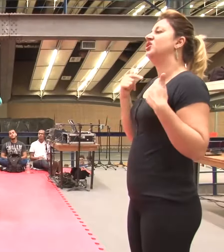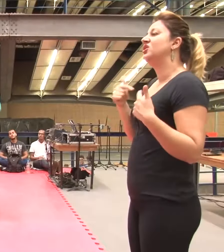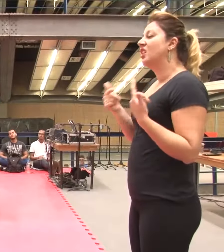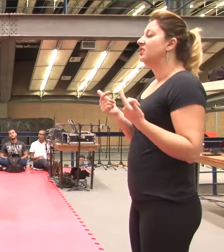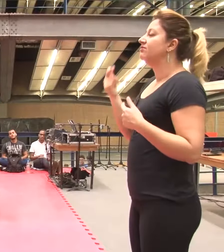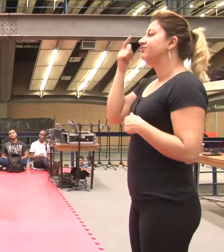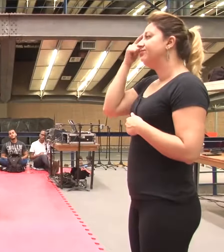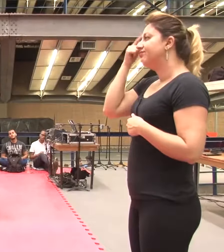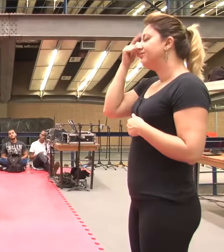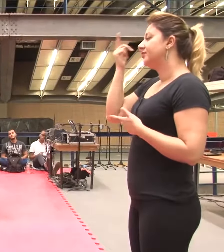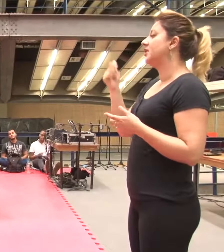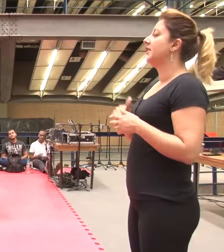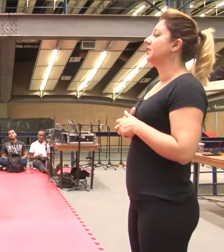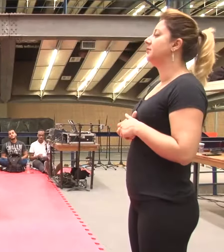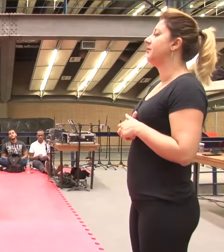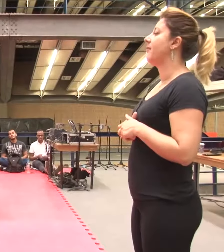Toda